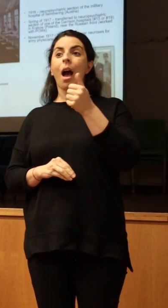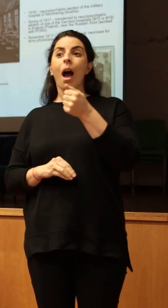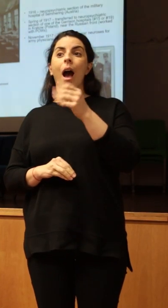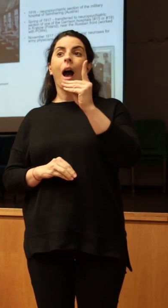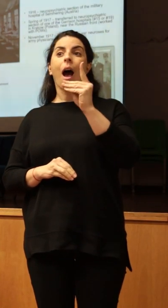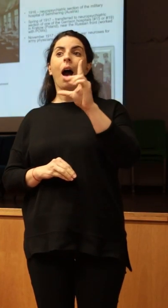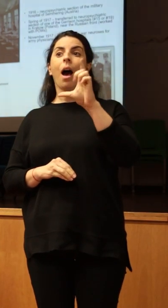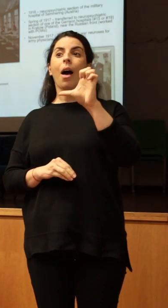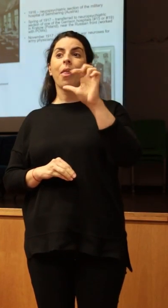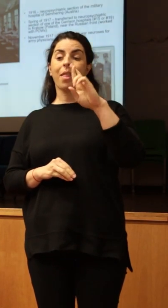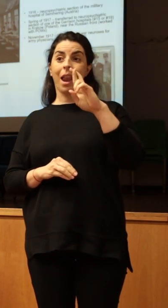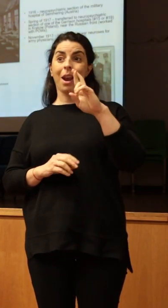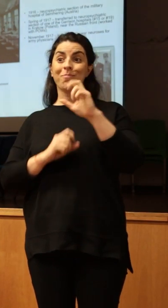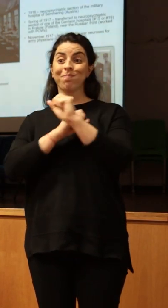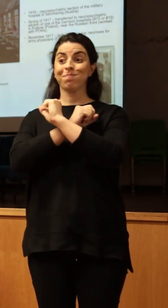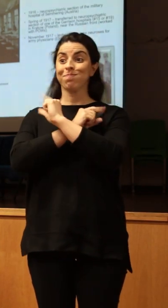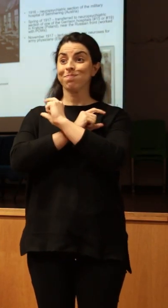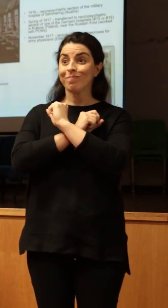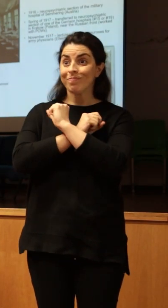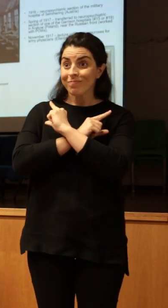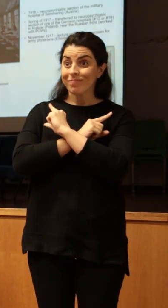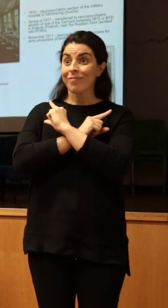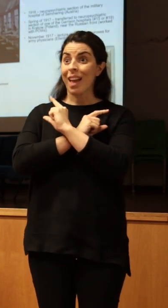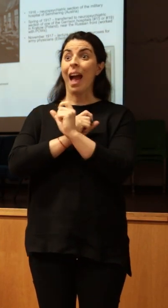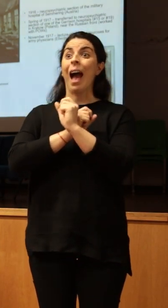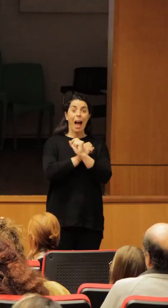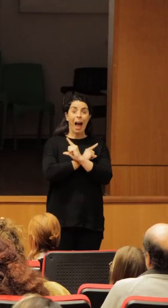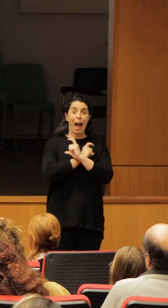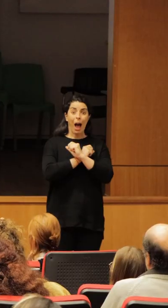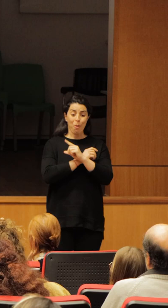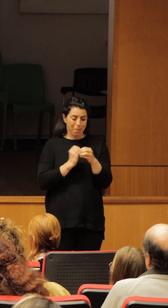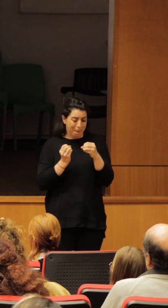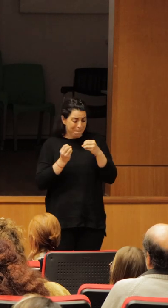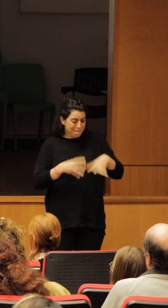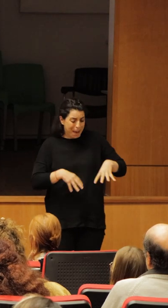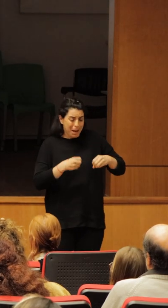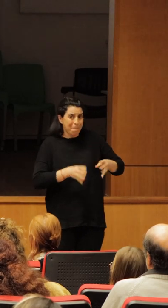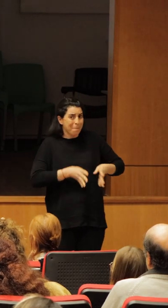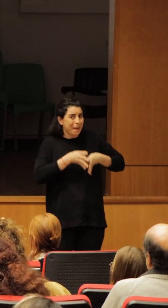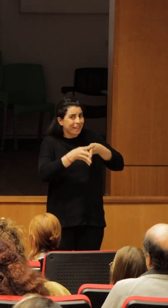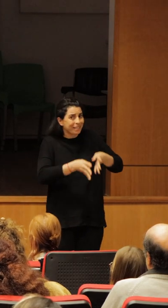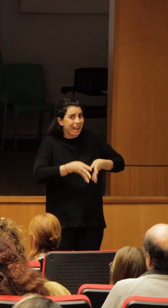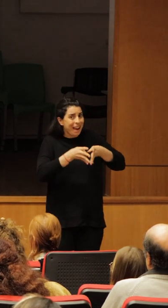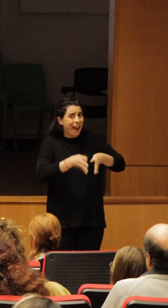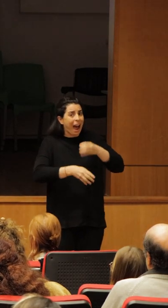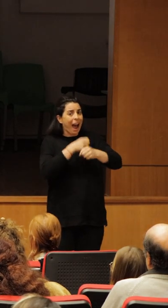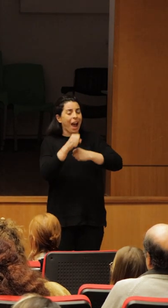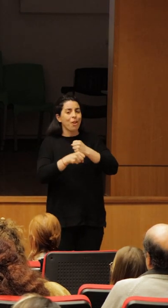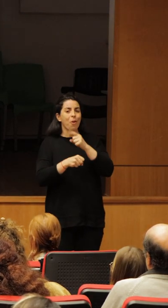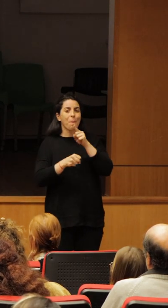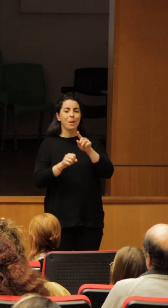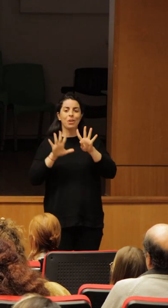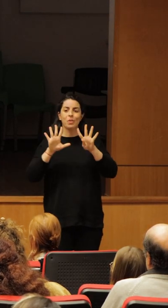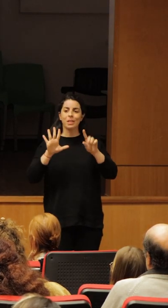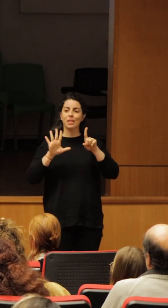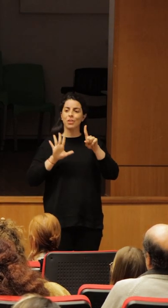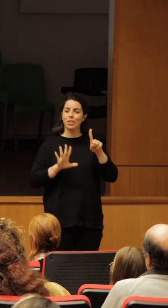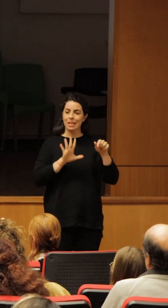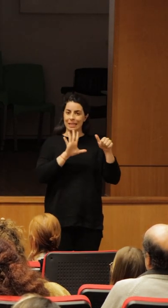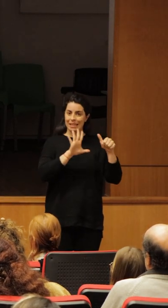él era un austrohúngaro y bueno, Austria estaba perdiendo la guerra en 1916. Era prácticamente